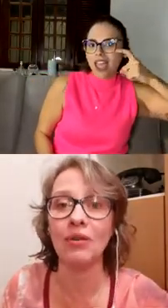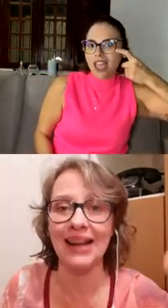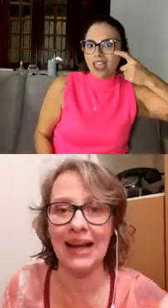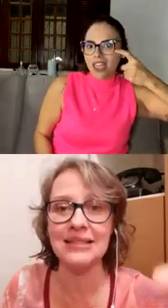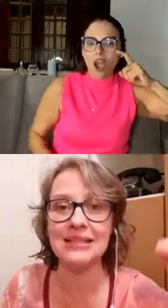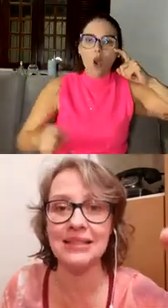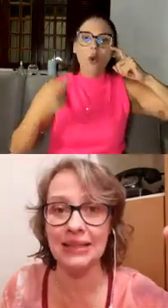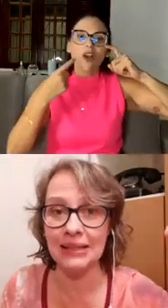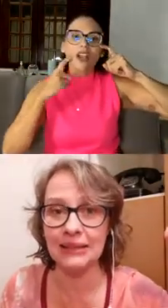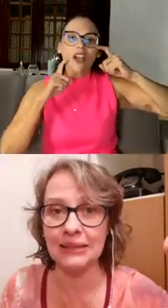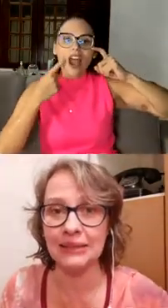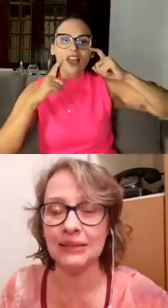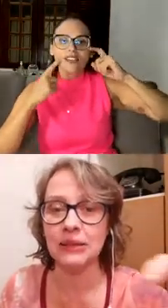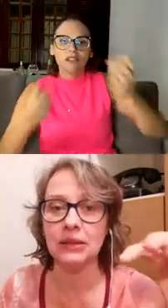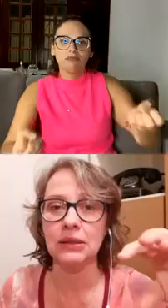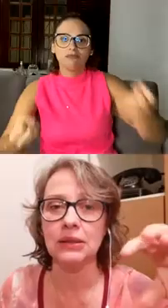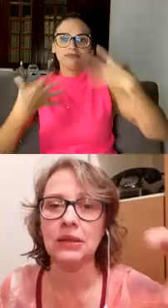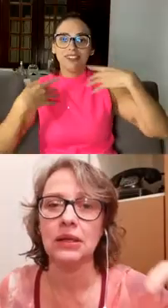ou Grazi